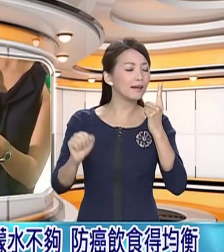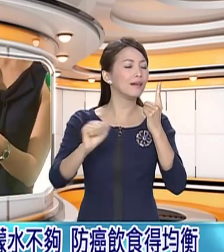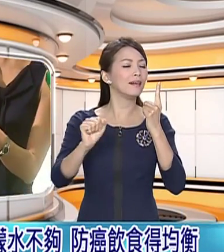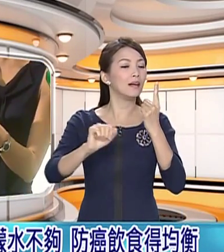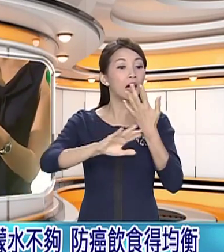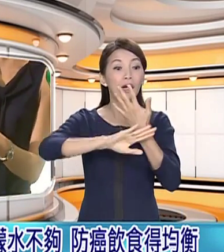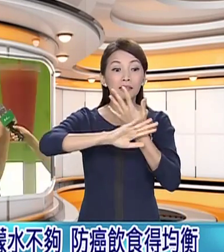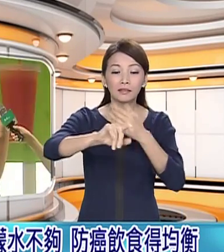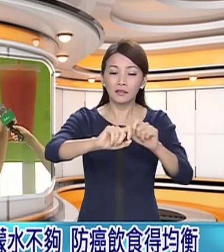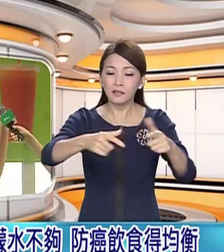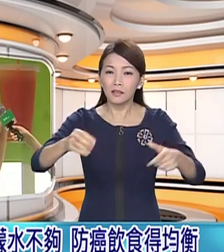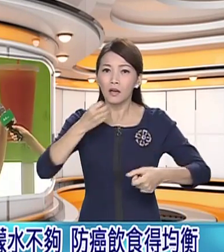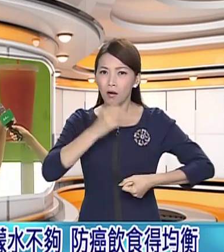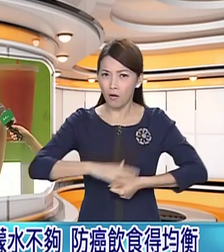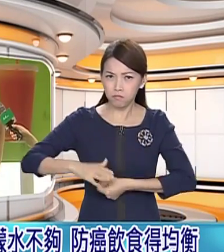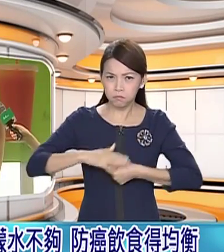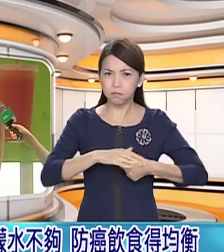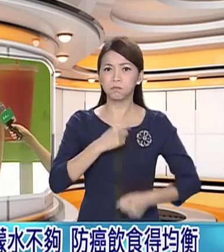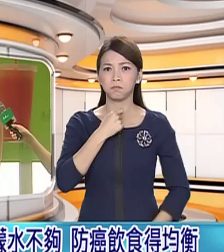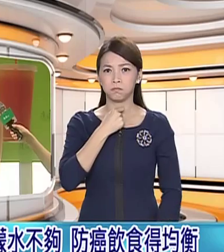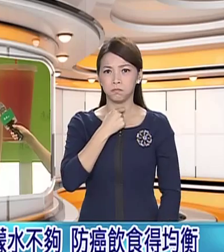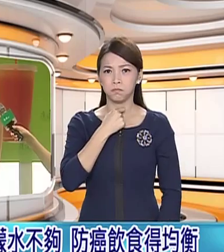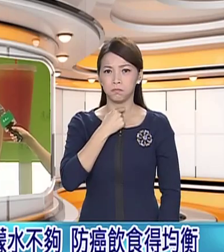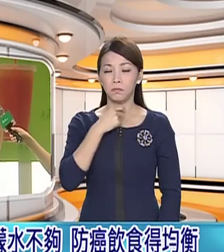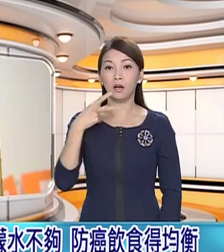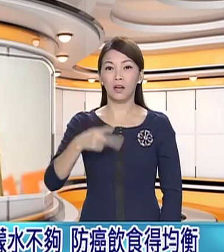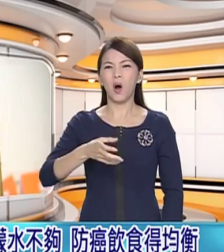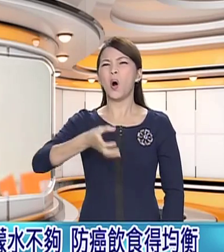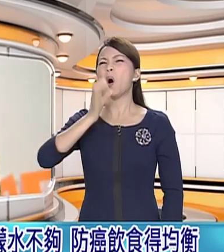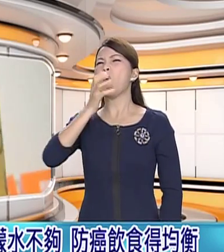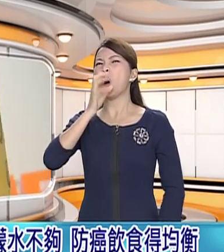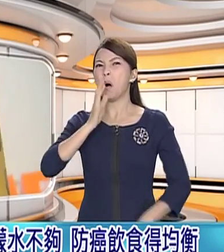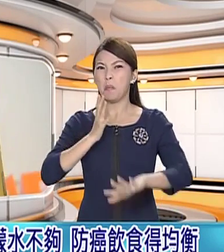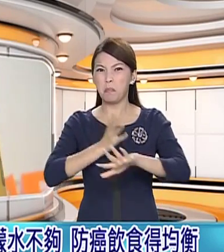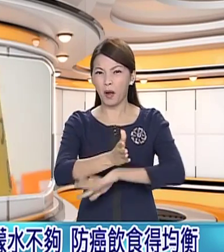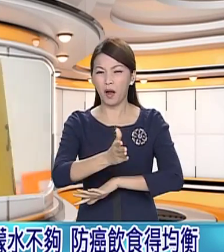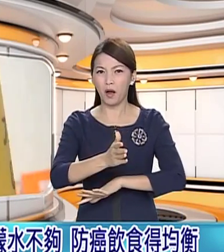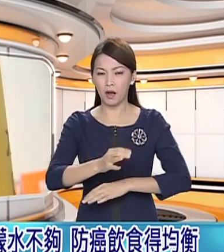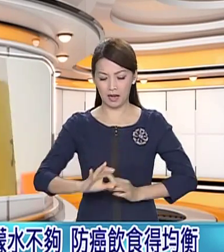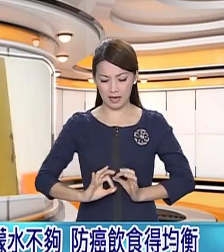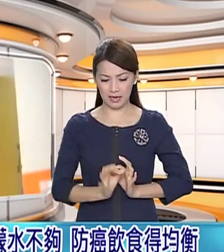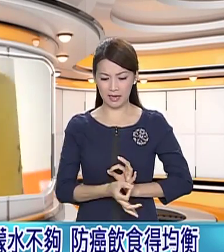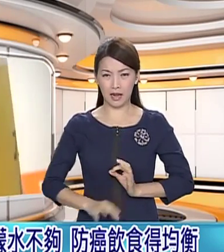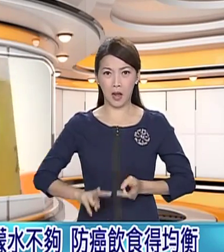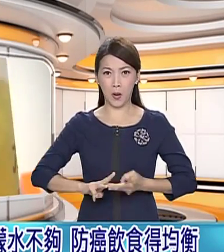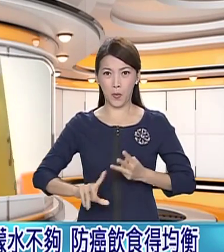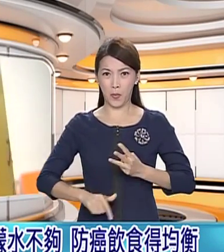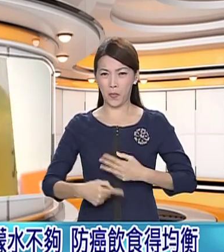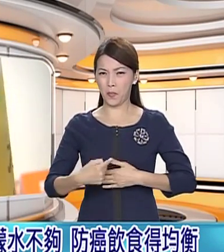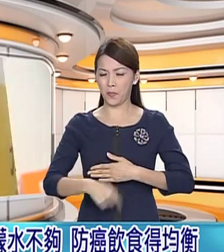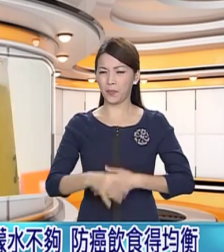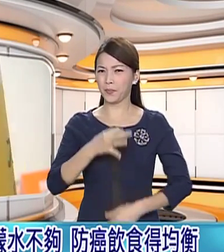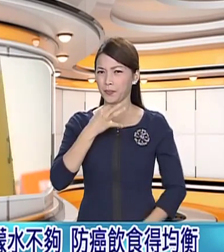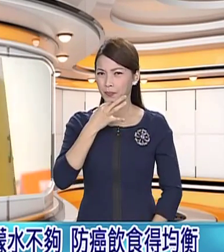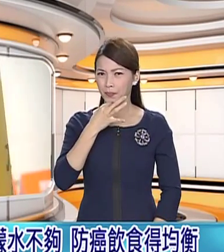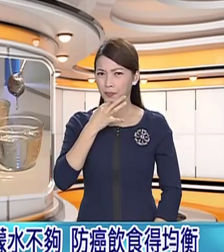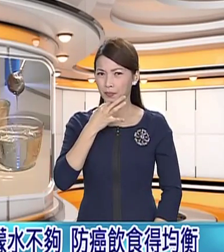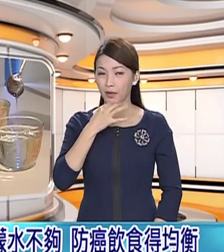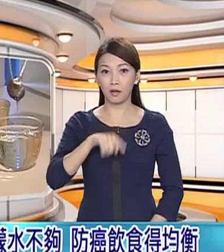够见效，而是要均衡的饮食。另外，过度的摄取柠檬水还会可能